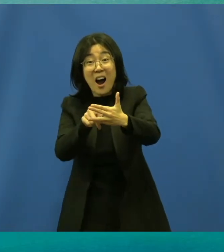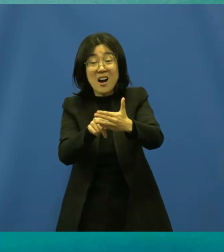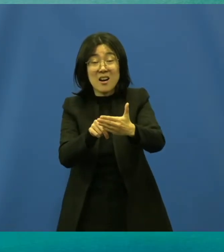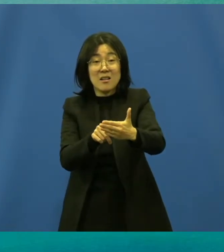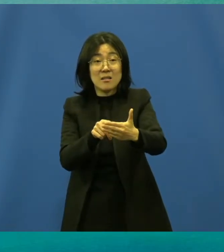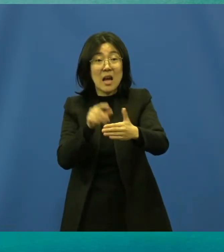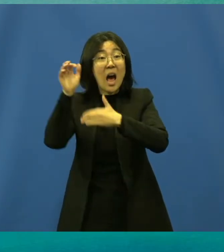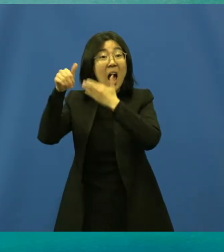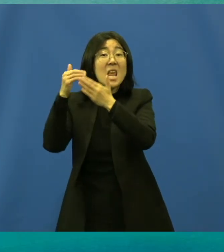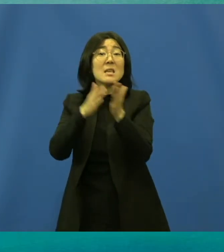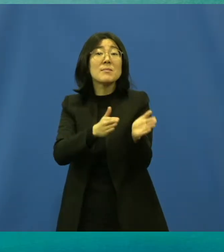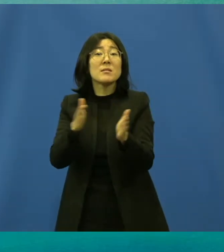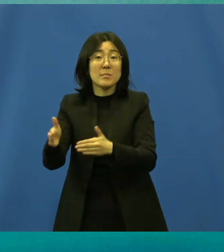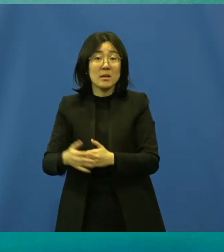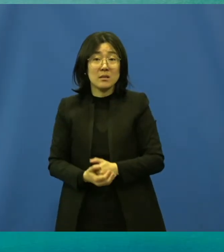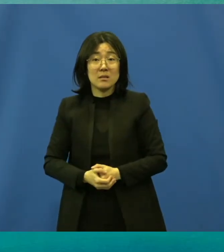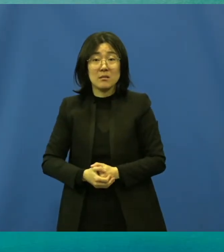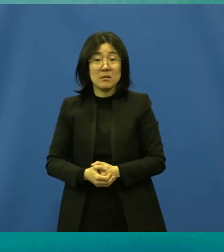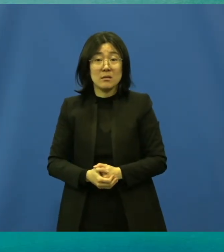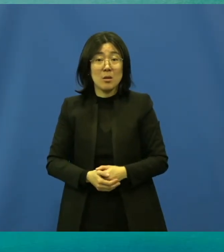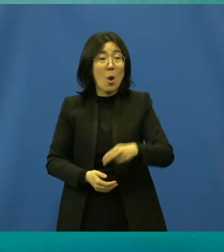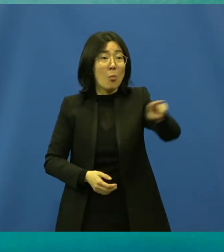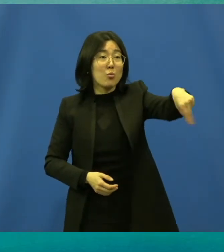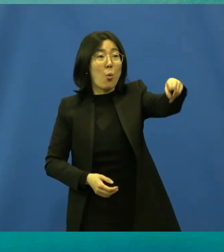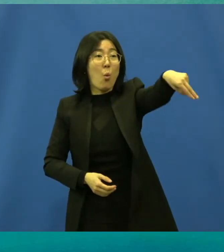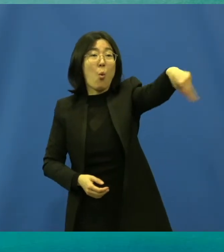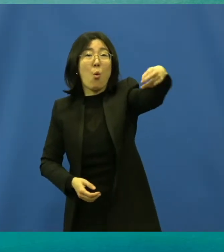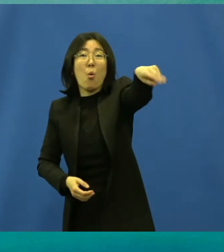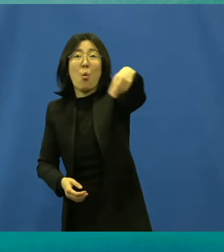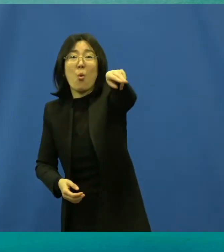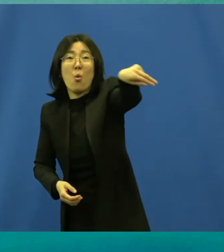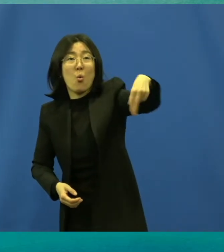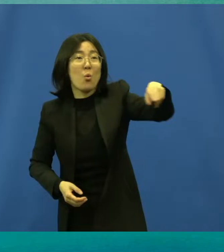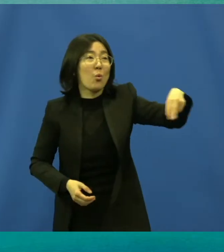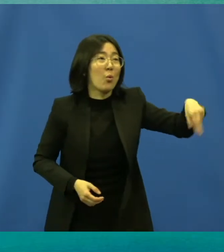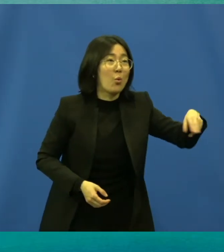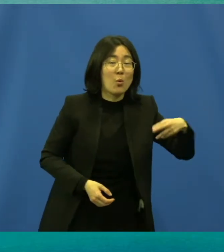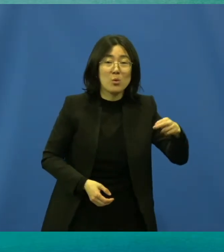길을 찾으신 거예요. 넌 물고기다.